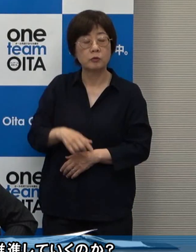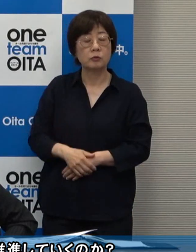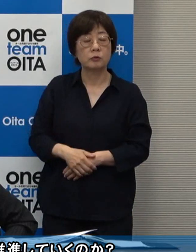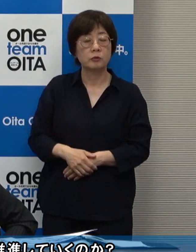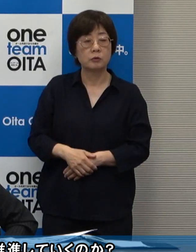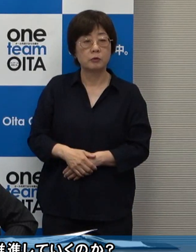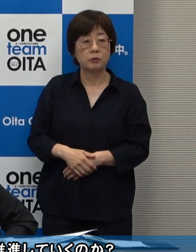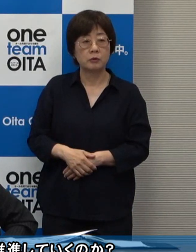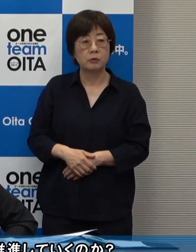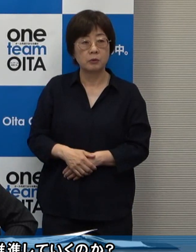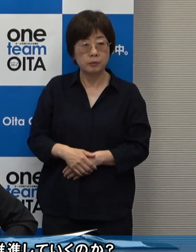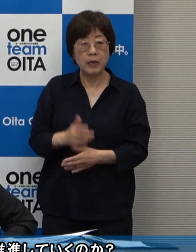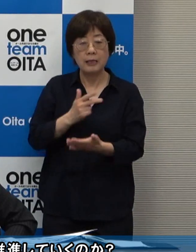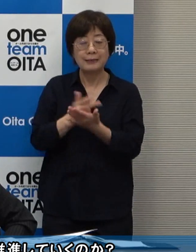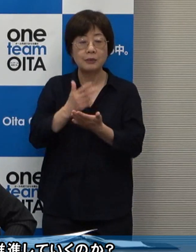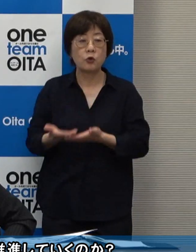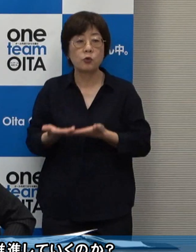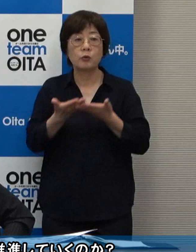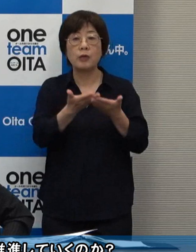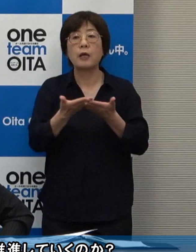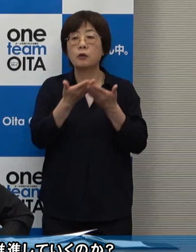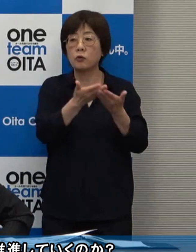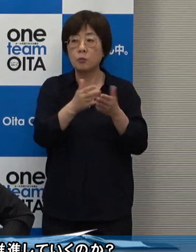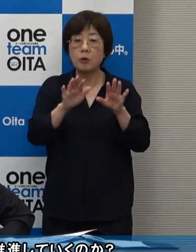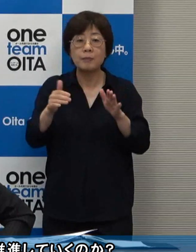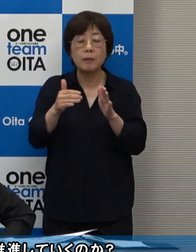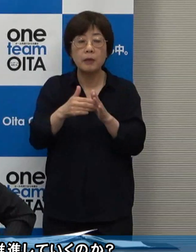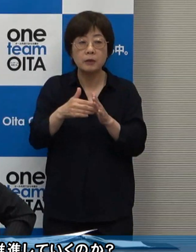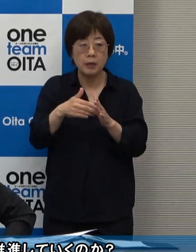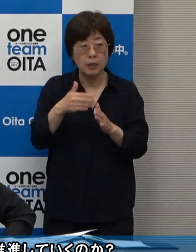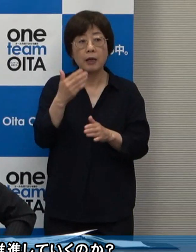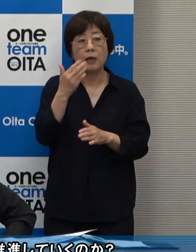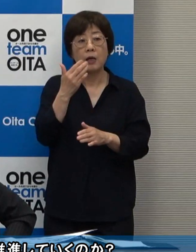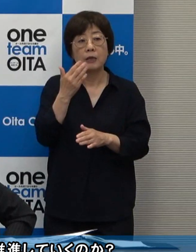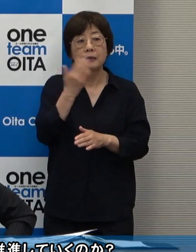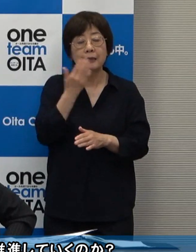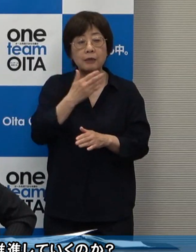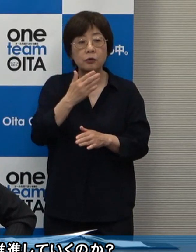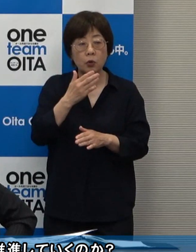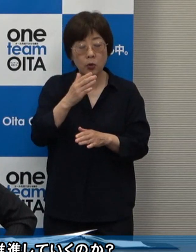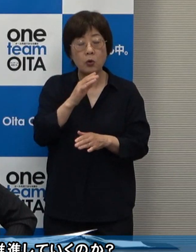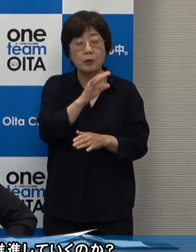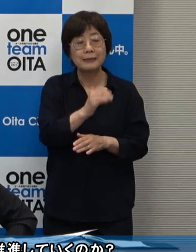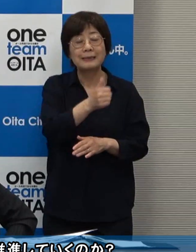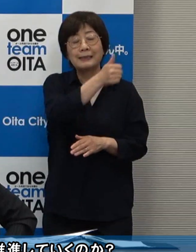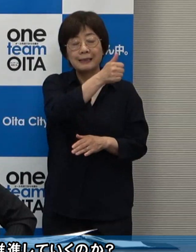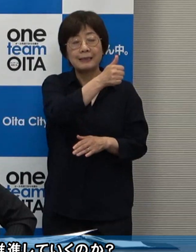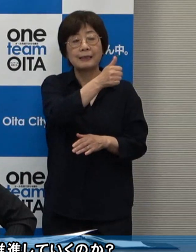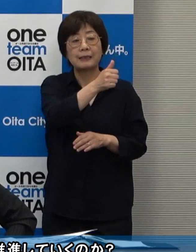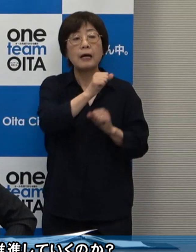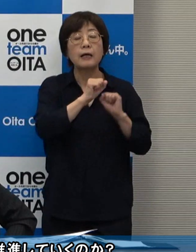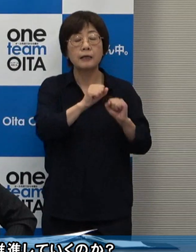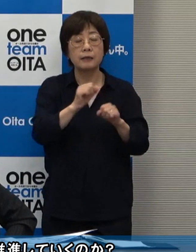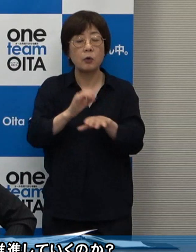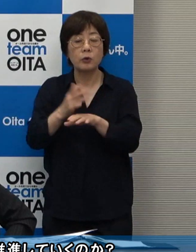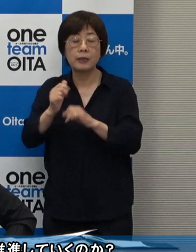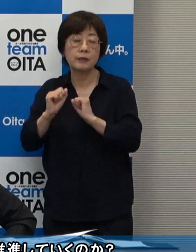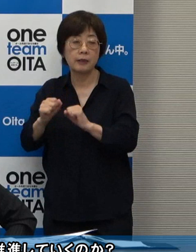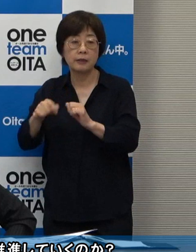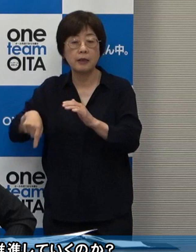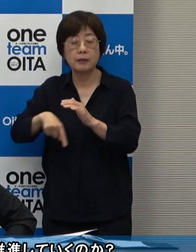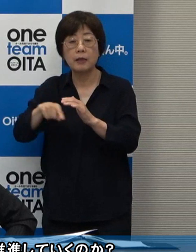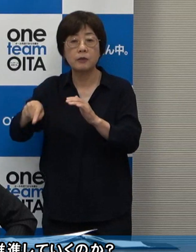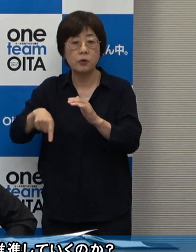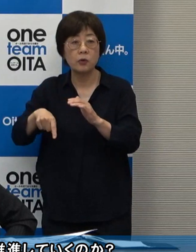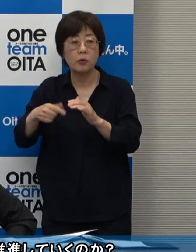で資料の提供も今まで佐藤知事が大分市でやられたことを提供しなきゃいけないでしょうし、その結果としてフ